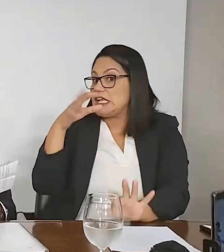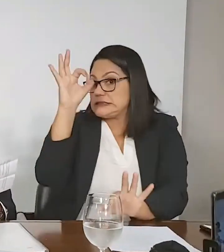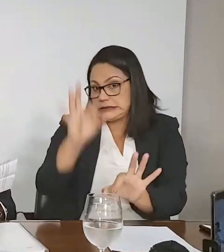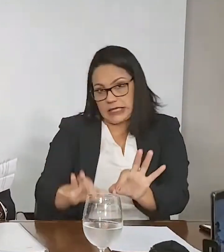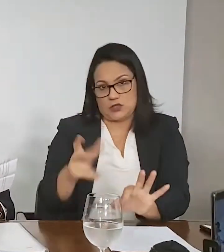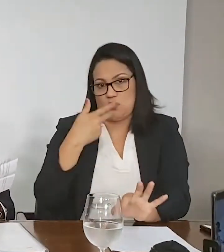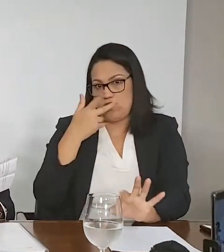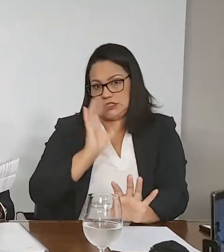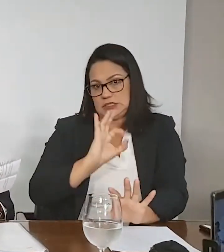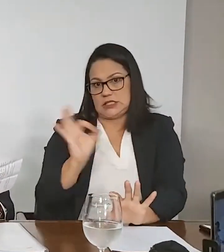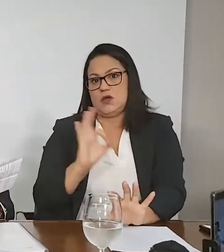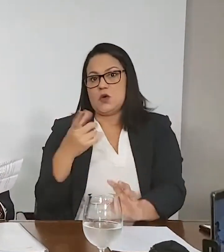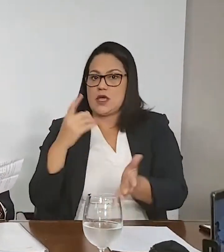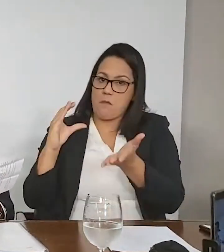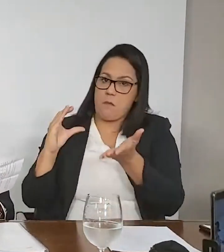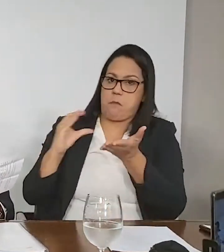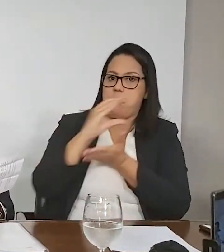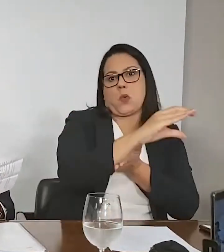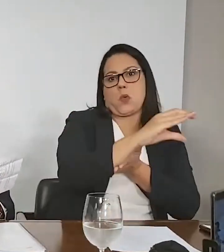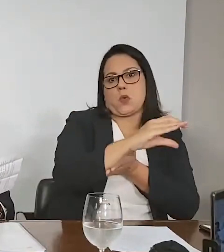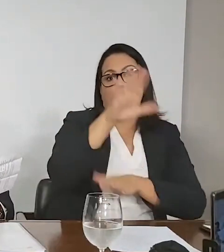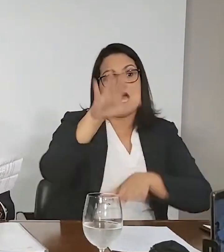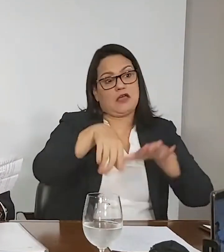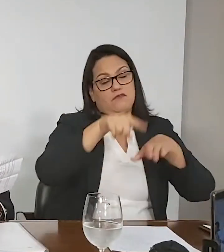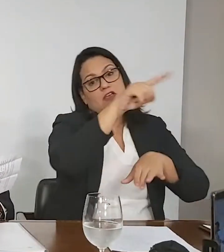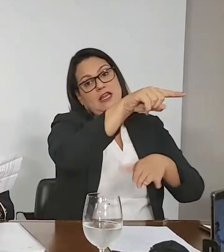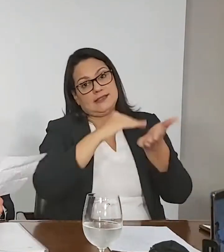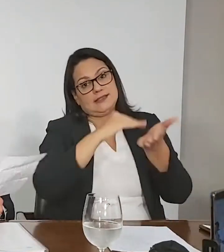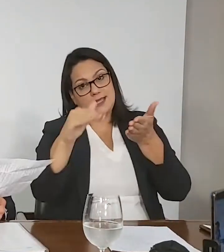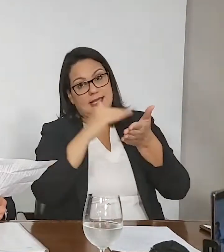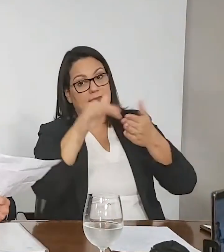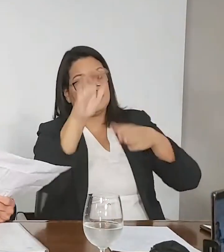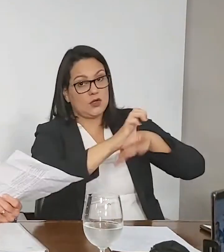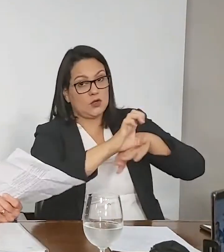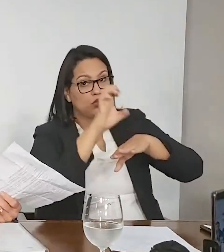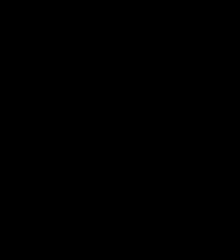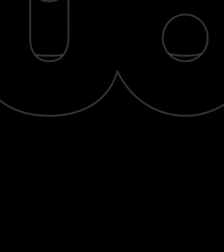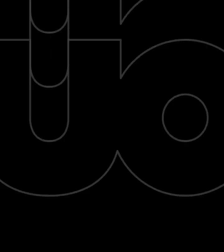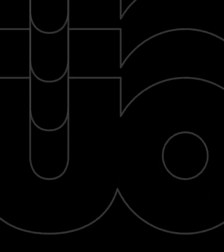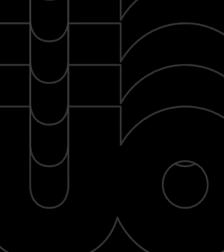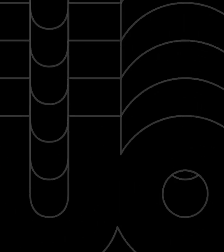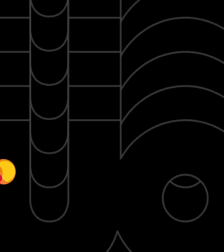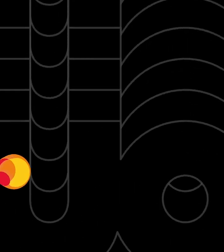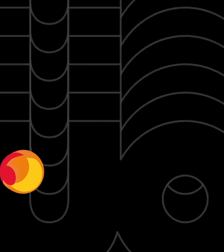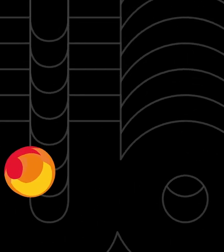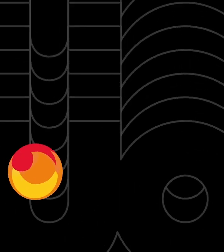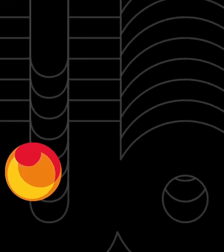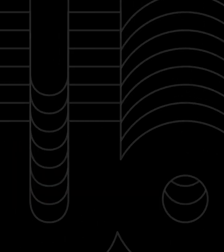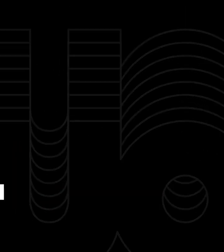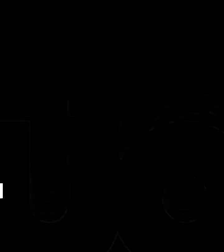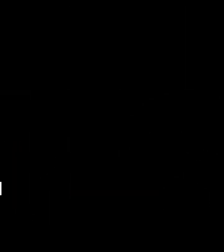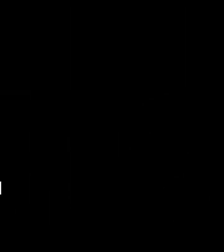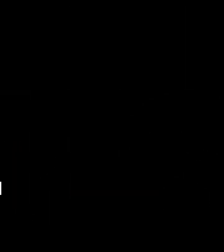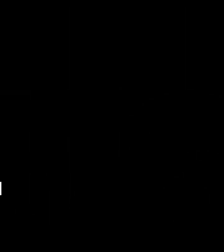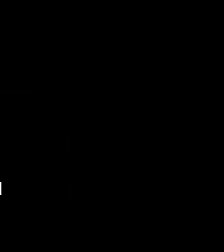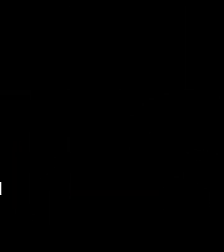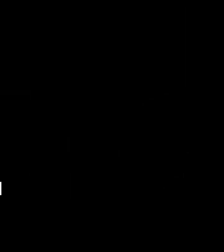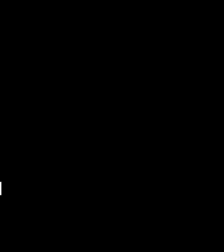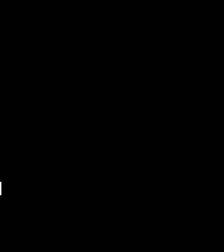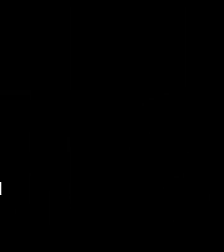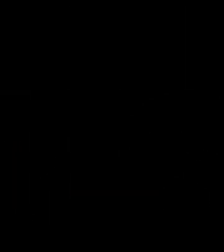ser patrocinado pelos respectivos secretários estaduais de saúde. Qual?